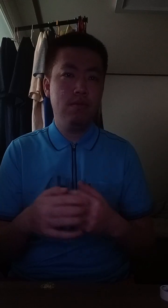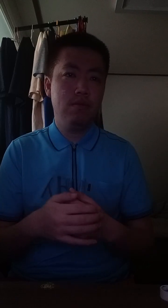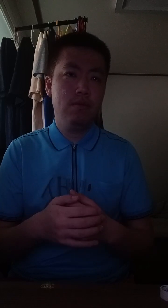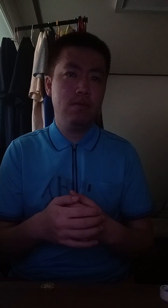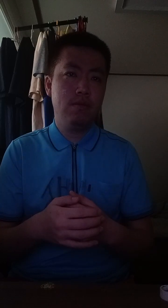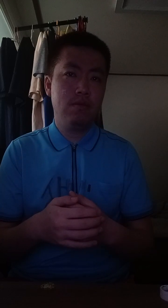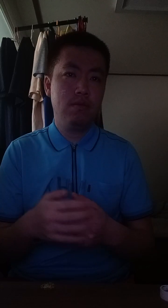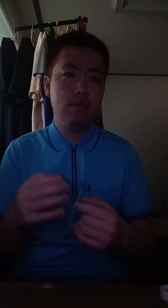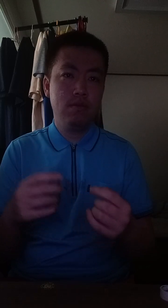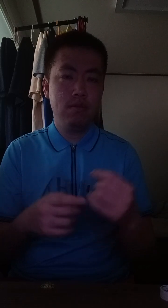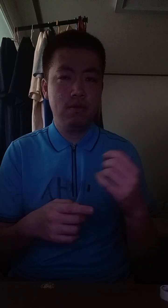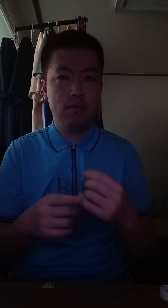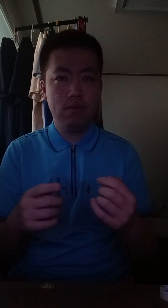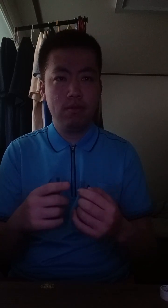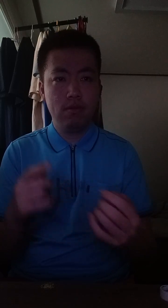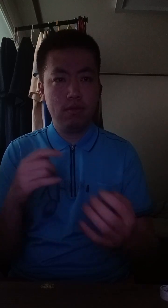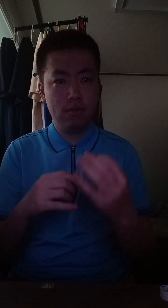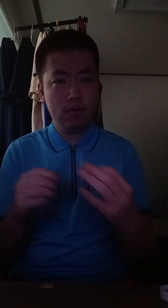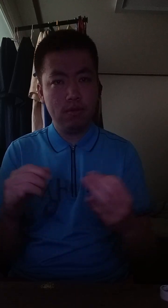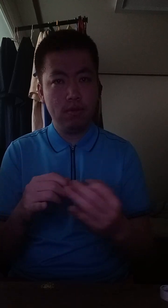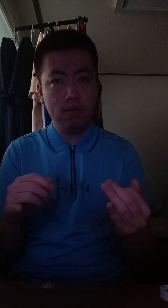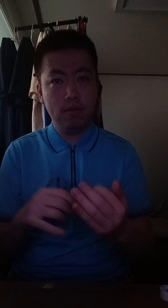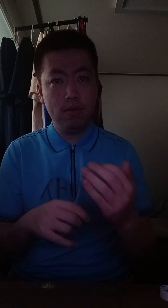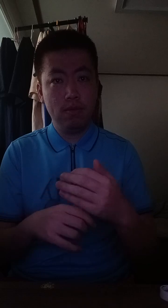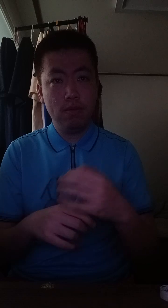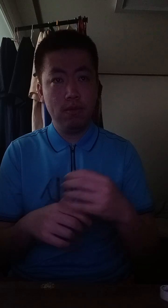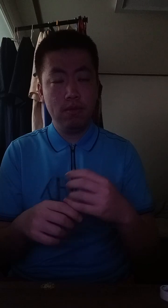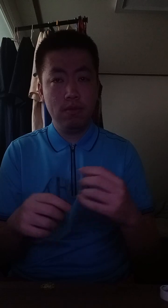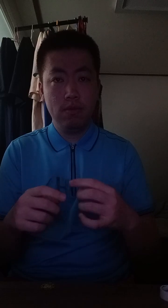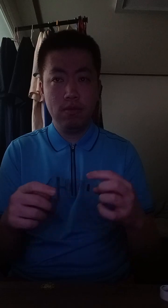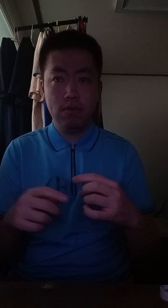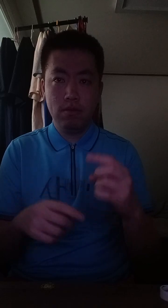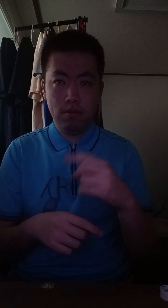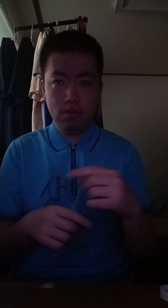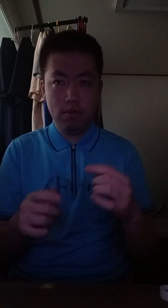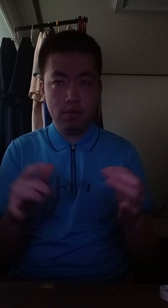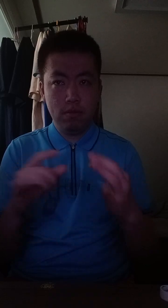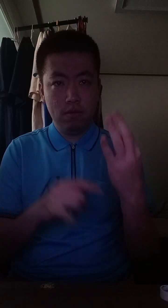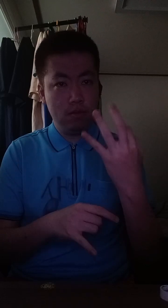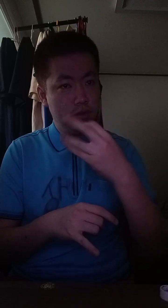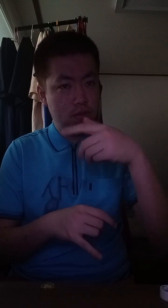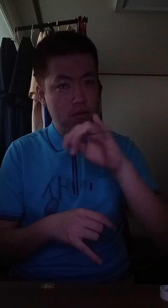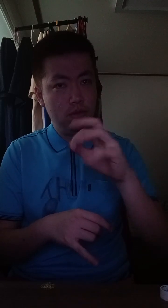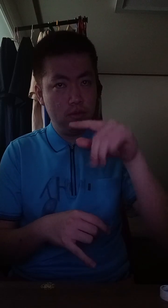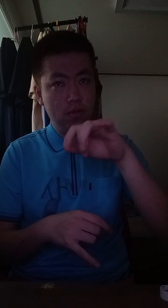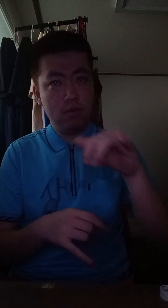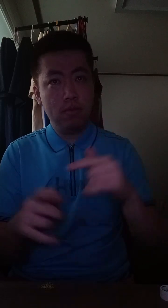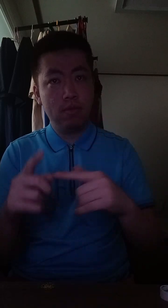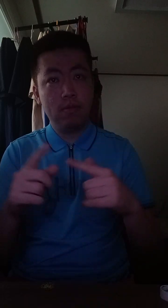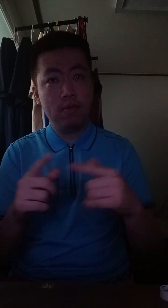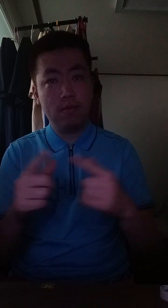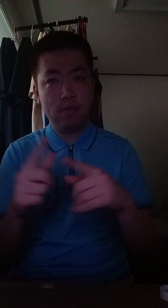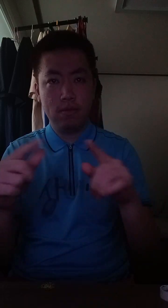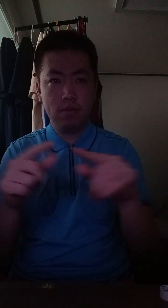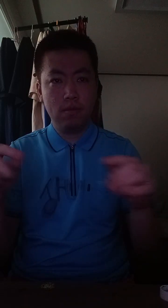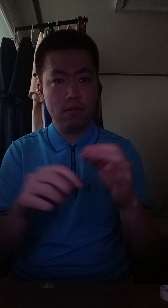진행하면서 조금 일정 조율 때문에 좀 지연이 된 바도 있고요. 그다음에 뭐 저희가 중간에 설치를 하면서 승강장 구조